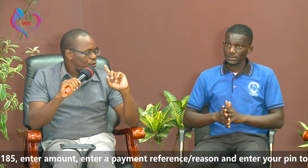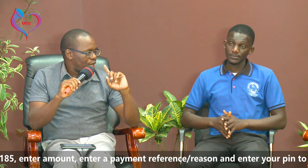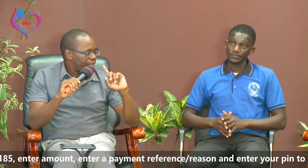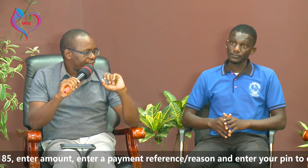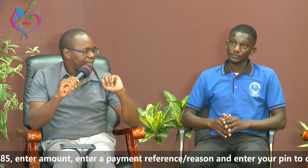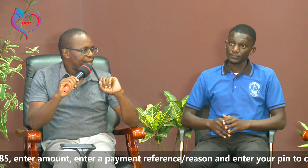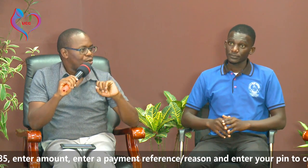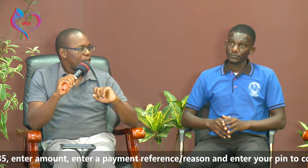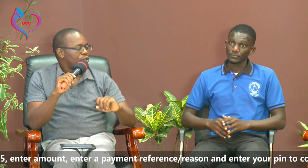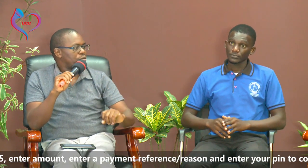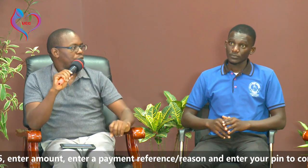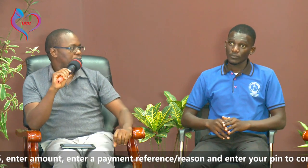lw'ozuula ekigendererwa kyo ku nsi